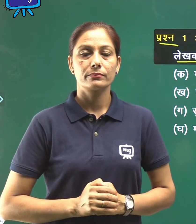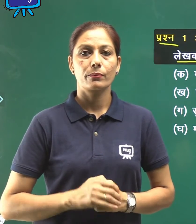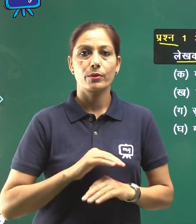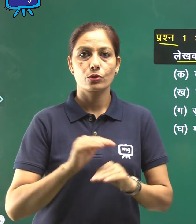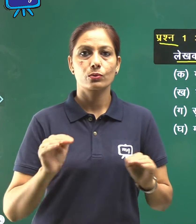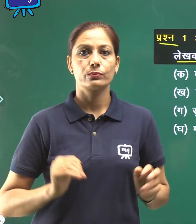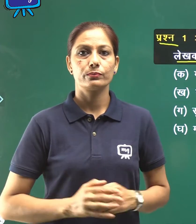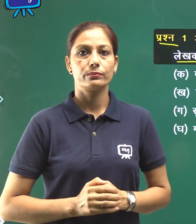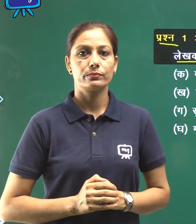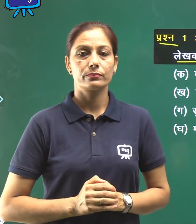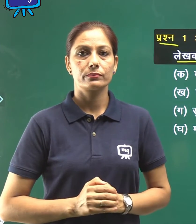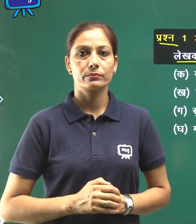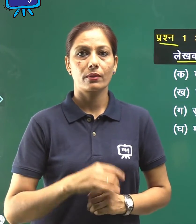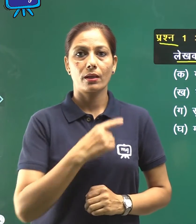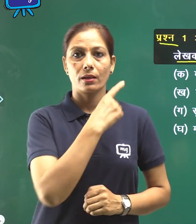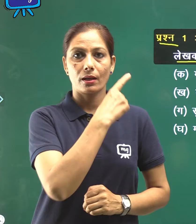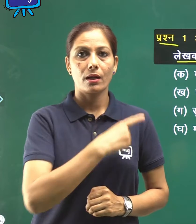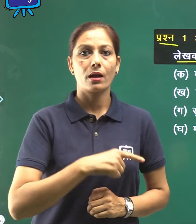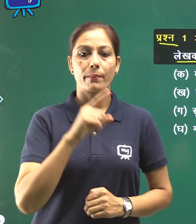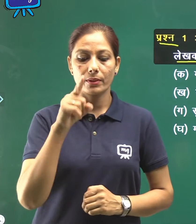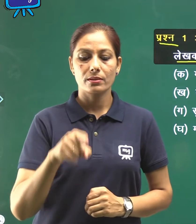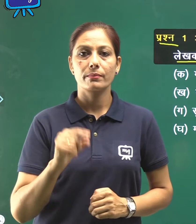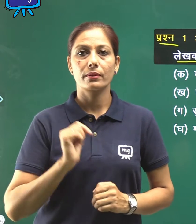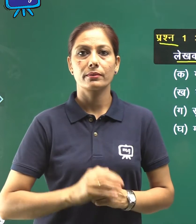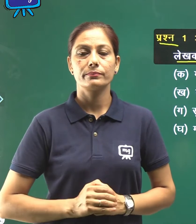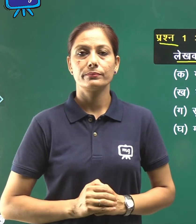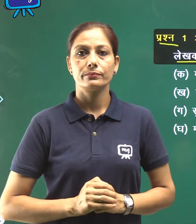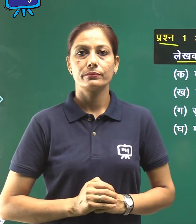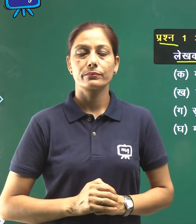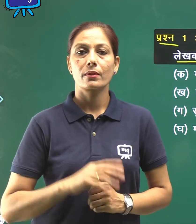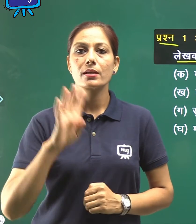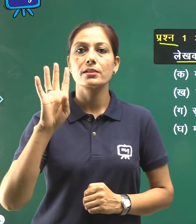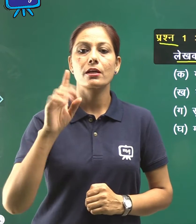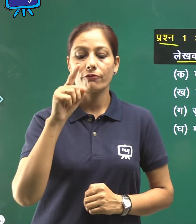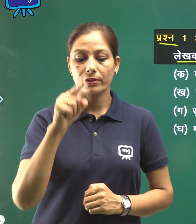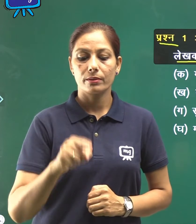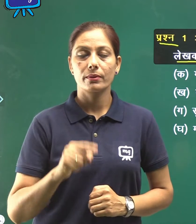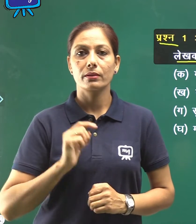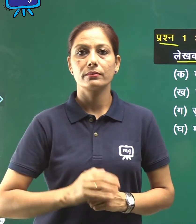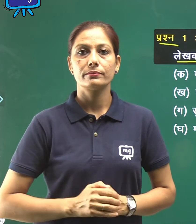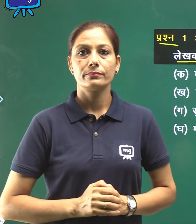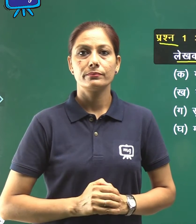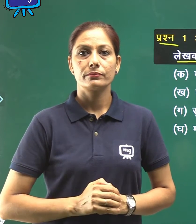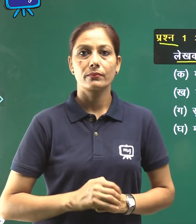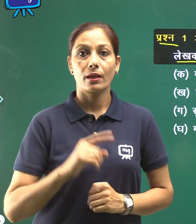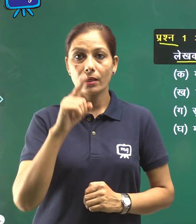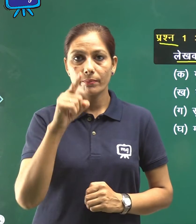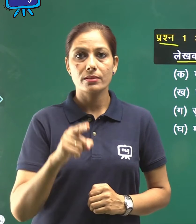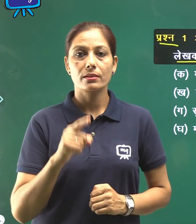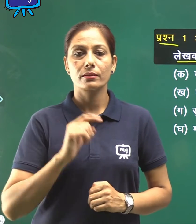बच्चों, यहाँ आपके सामने 4 विकल्प है, जिनमें